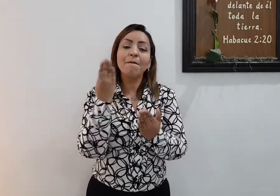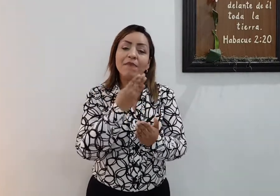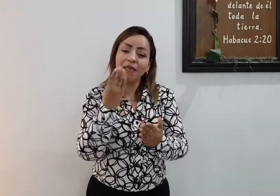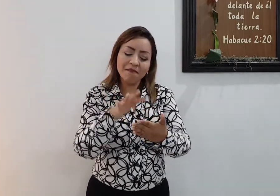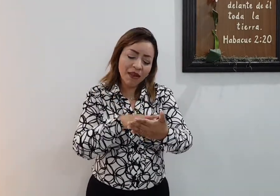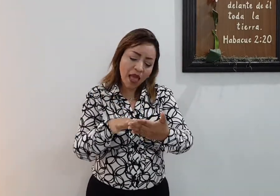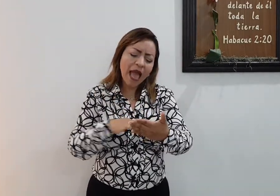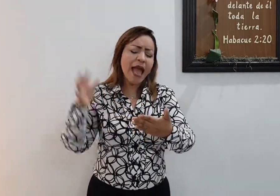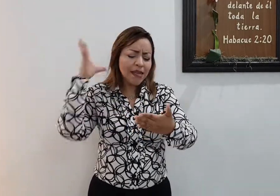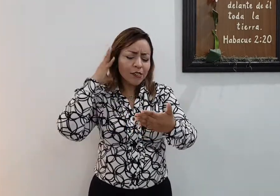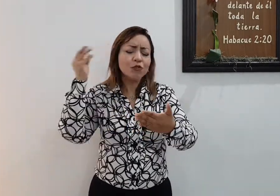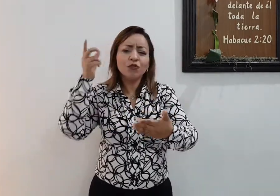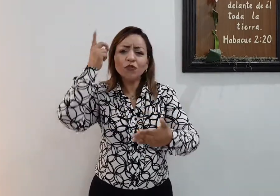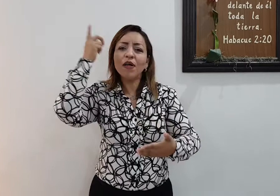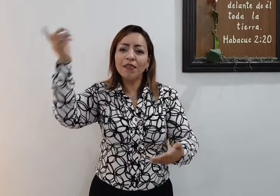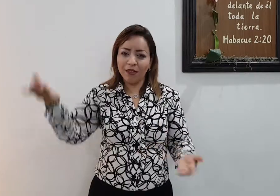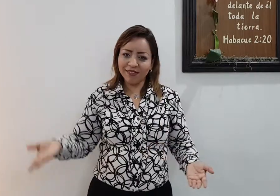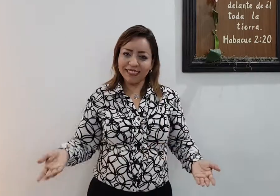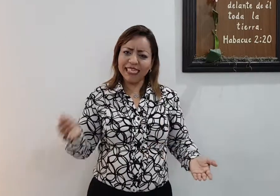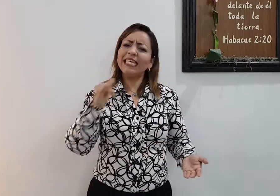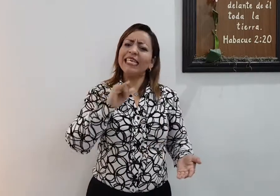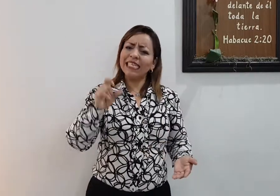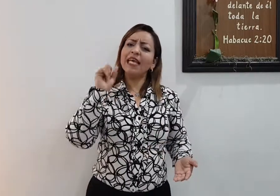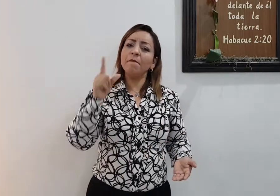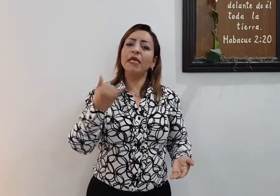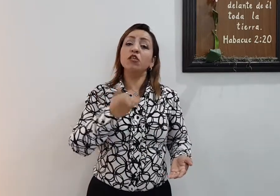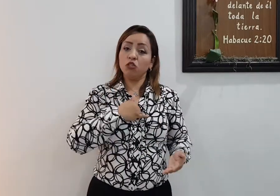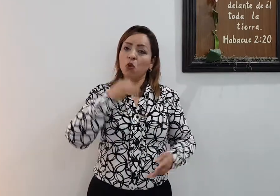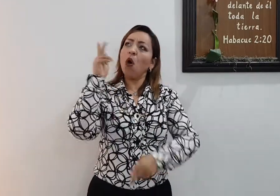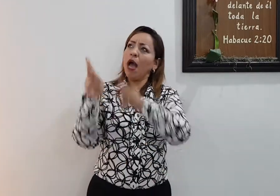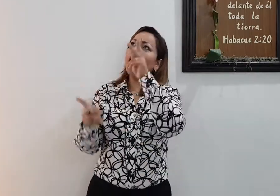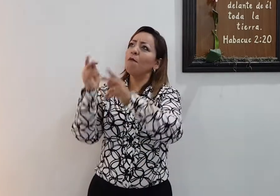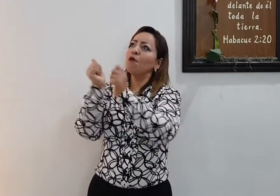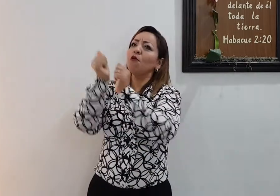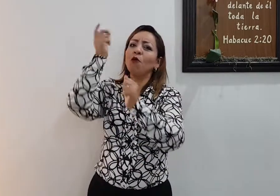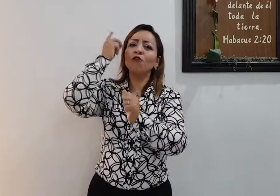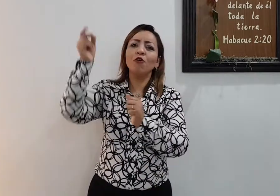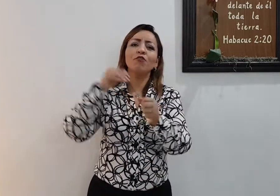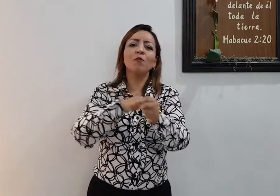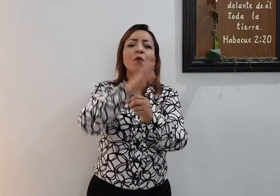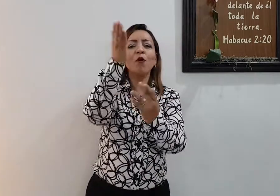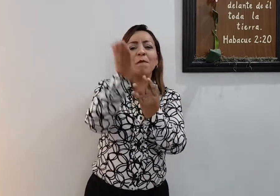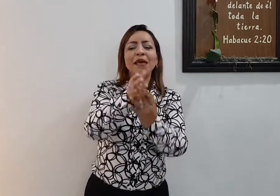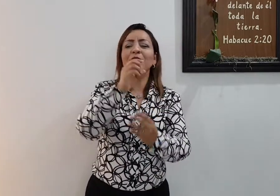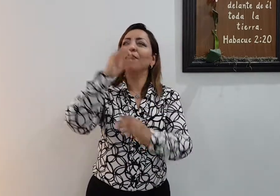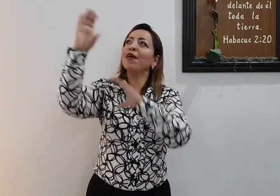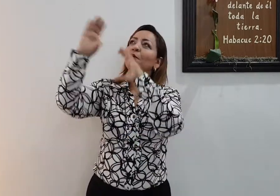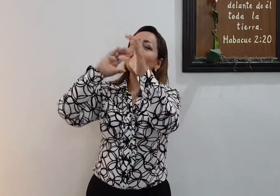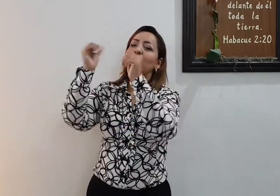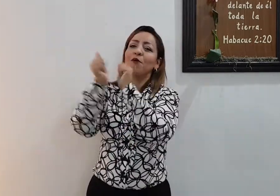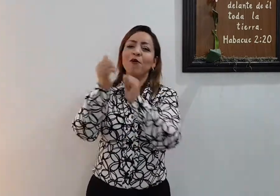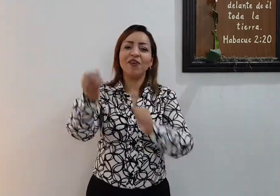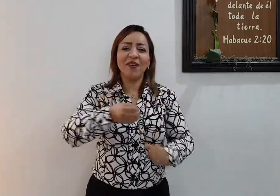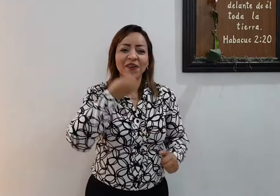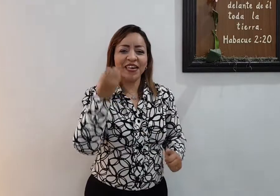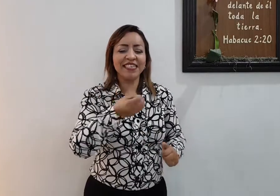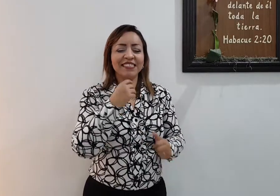comunión con el Señor, una comunión constante. Ahí se abren los brazos del Padre, que dice, aquí estoy, hijo, para lo